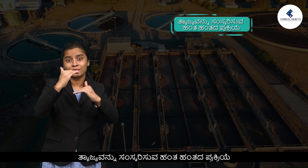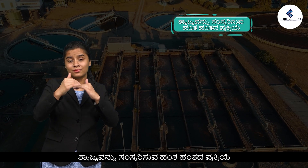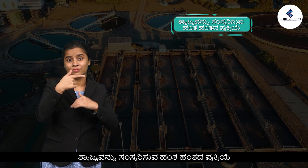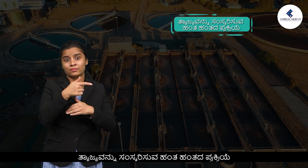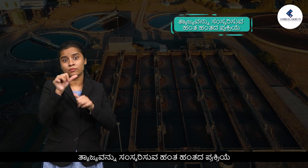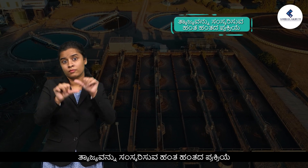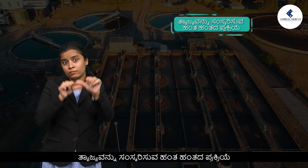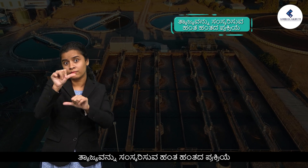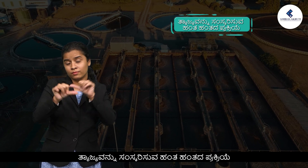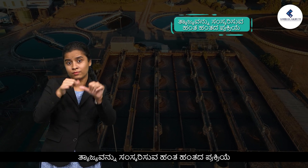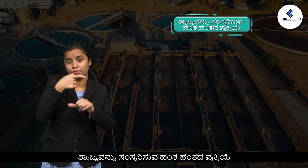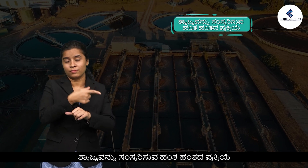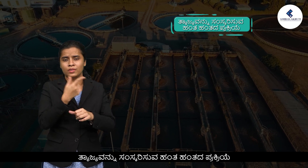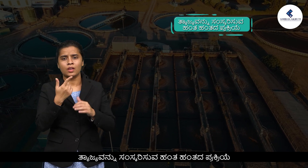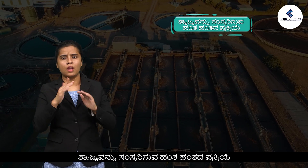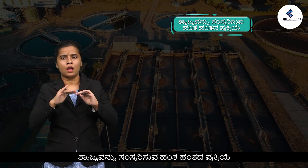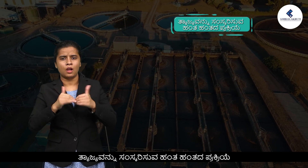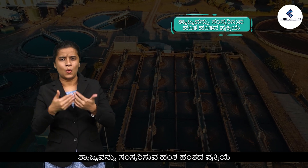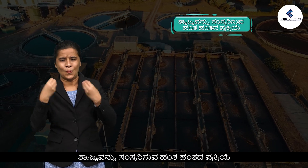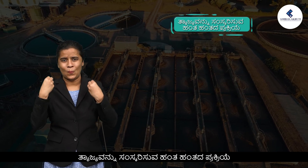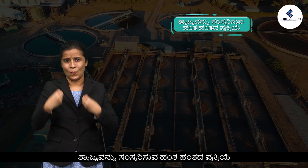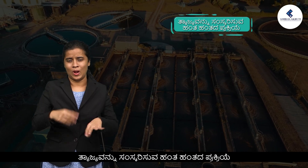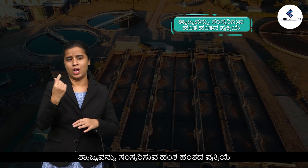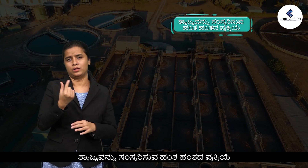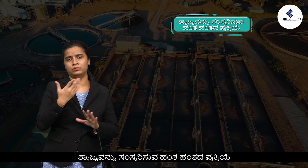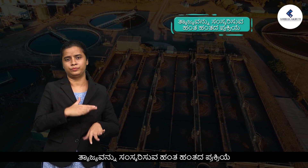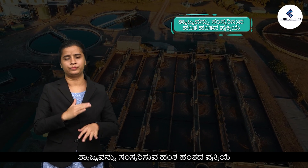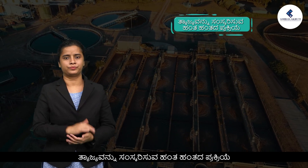ತ್ಯಾಜ್ಯವನ್ನು ಸಂಸ್ಕರಿಸುವ ಹಂತದ ಪ್ರಕ್ರಿಯೆ.